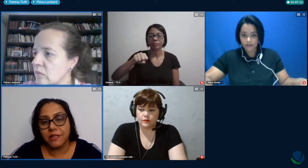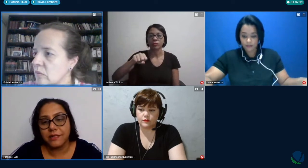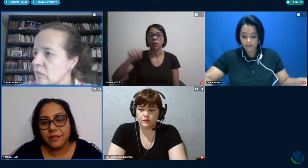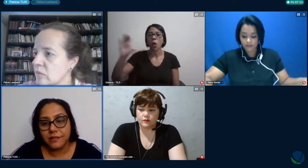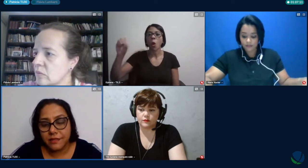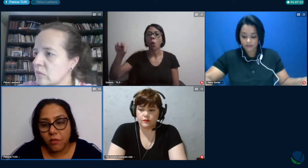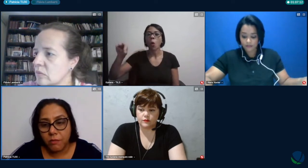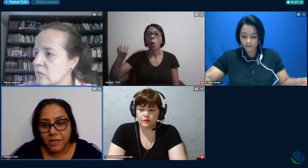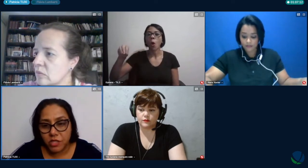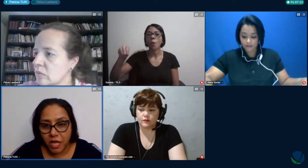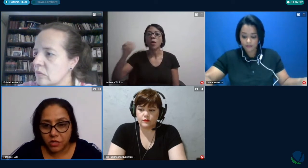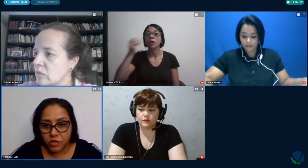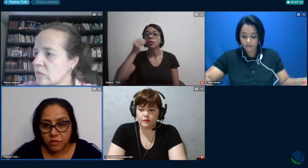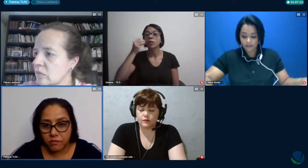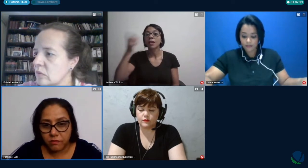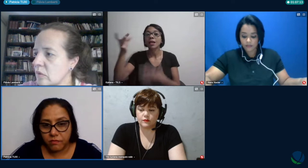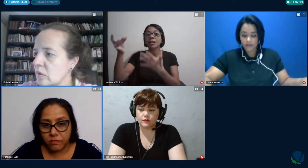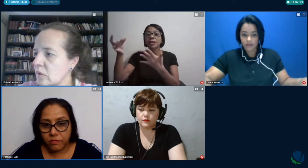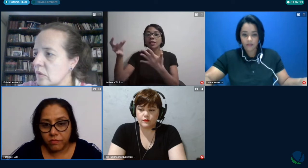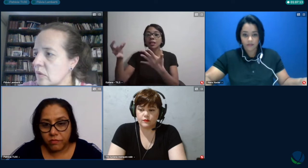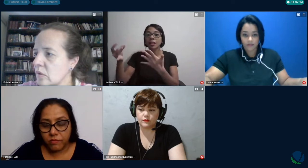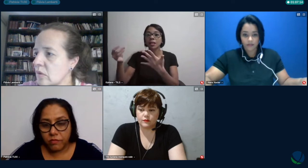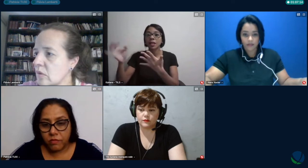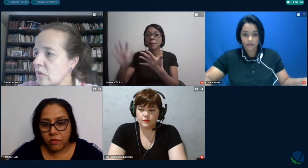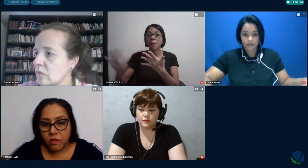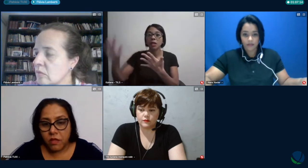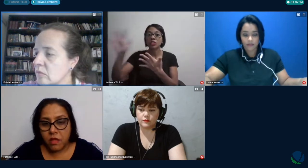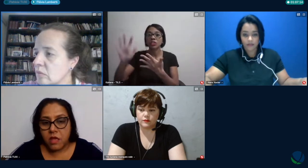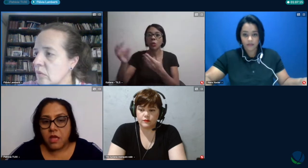Tentei fazer a descrição imagética.